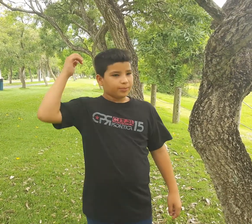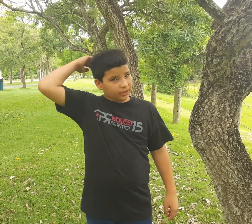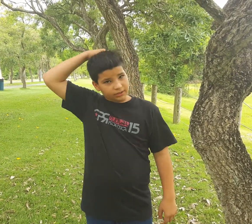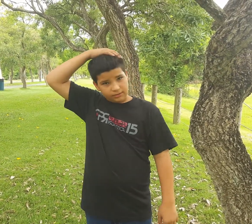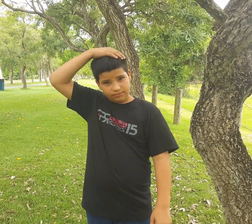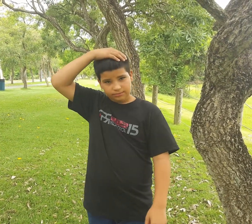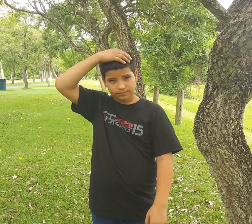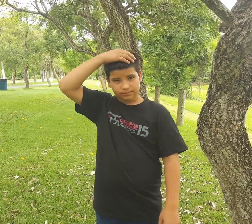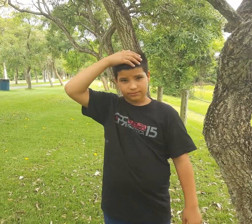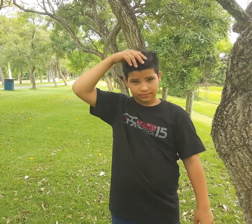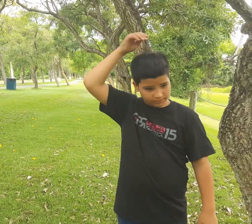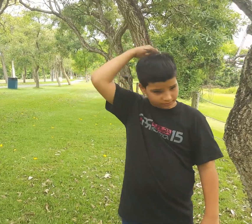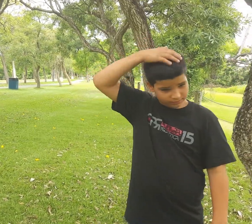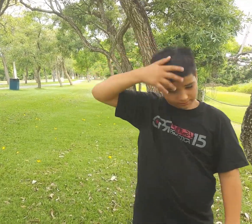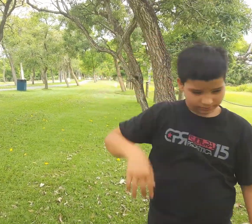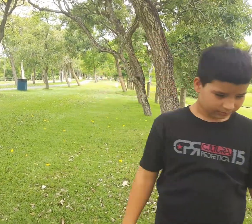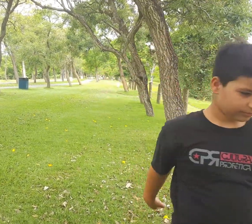parque. Vamos a ver el parque, está bonito.